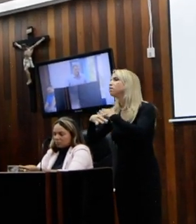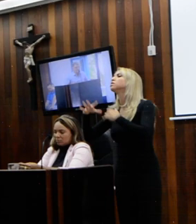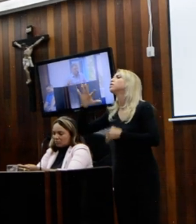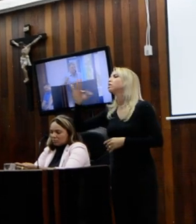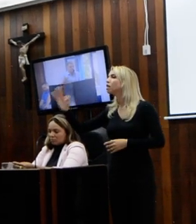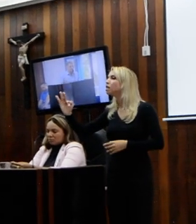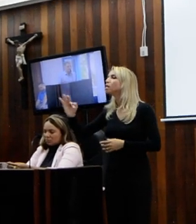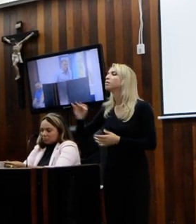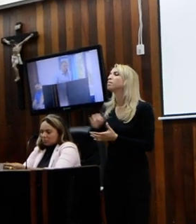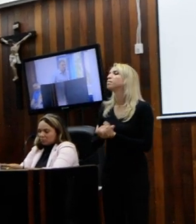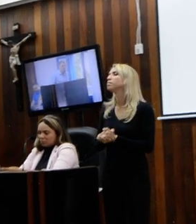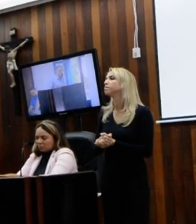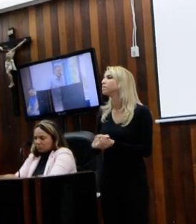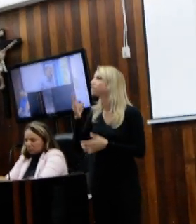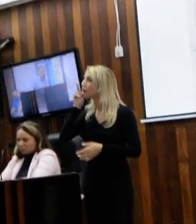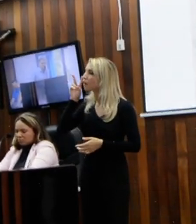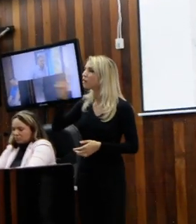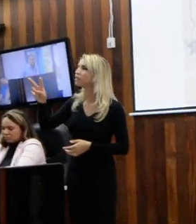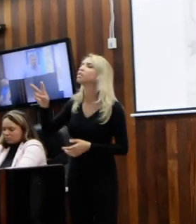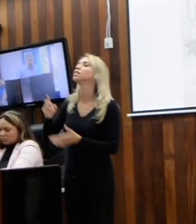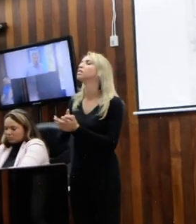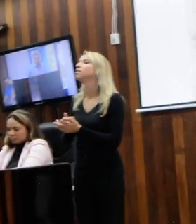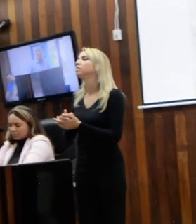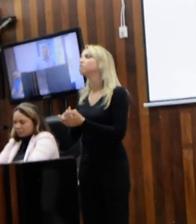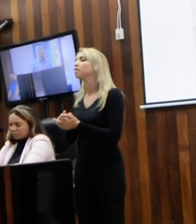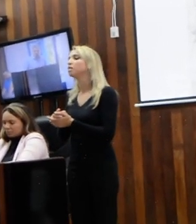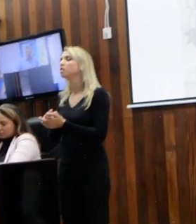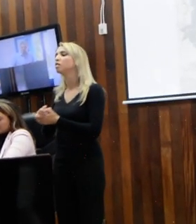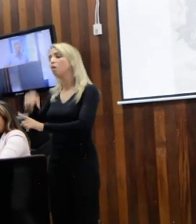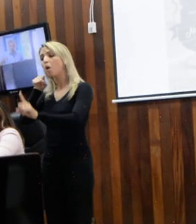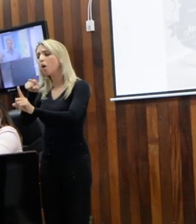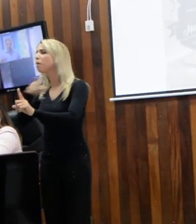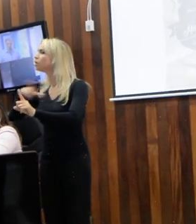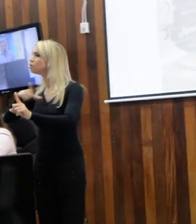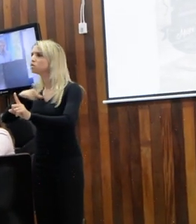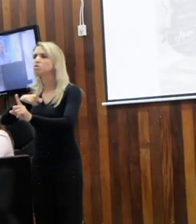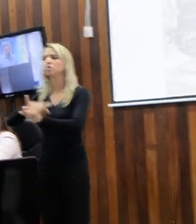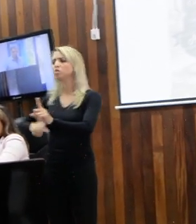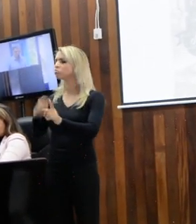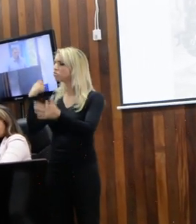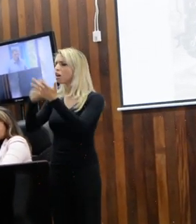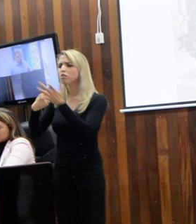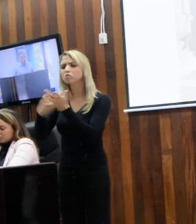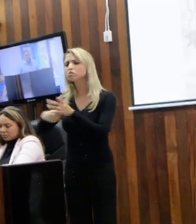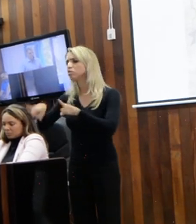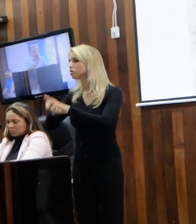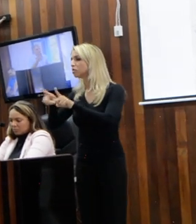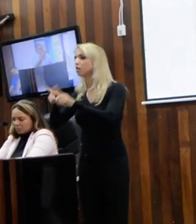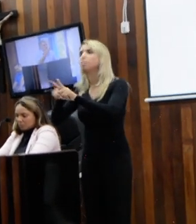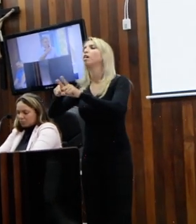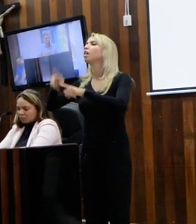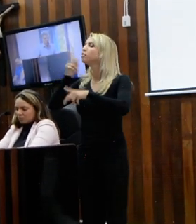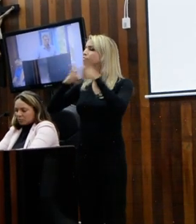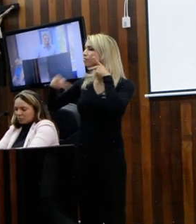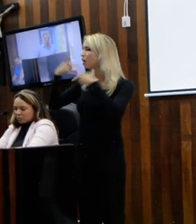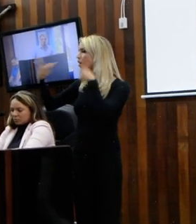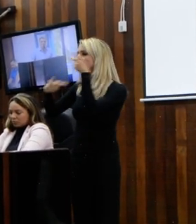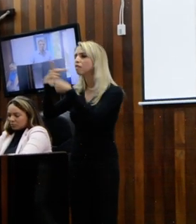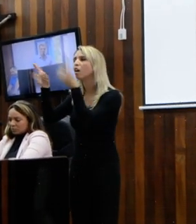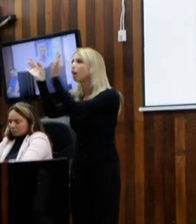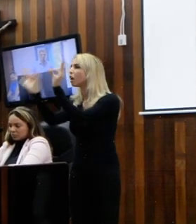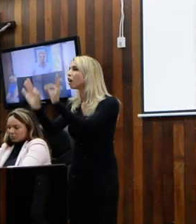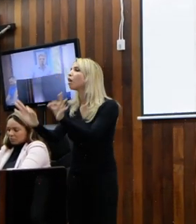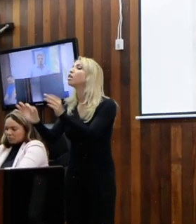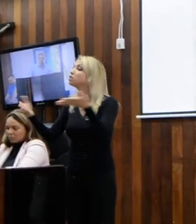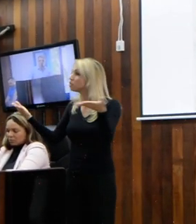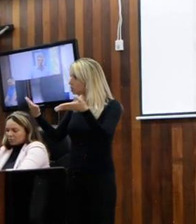dele, da defesa que ele fazia pelo povo catarinense, da sua eloquência, dos seus discursos, tanto que a gente tem um plenário